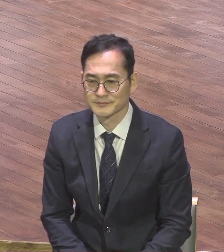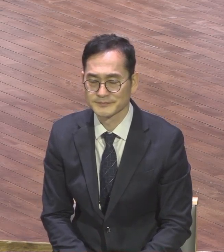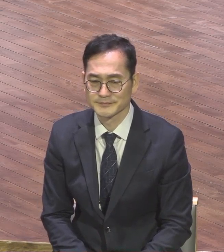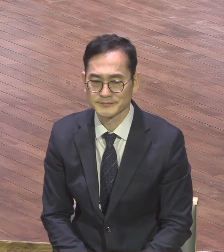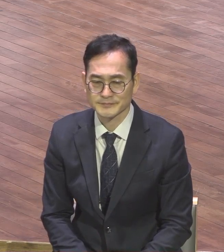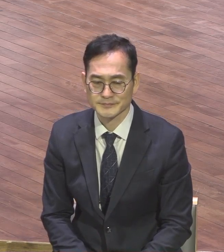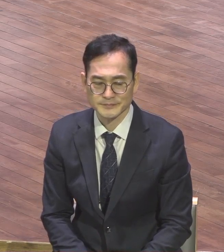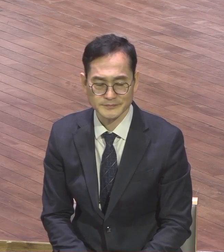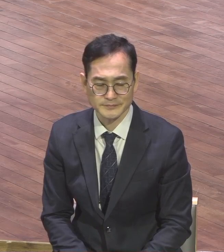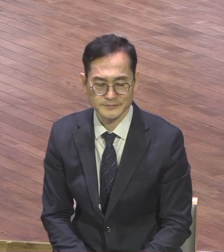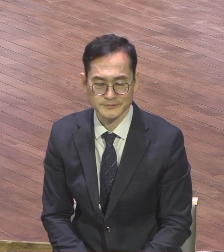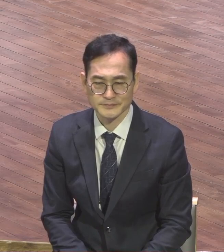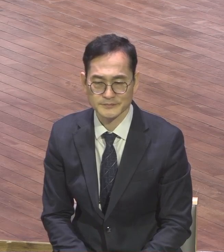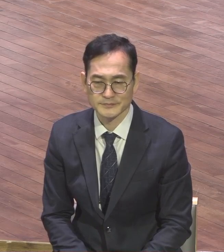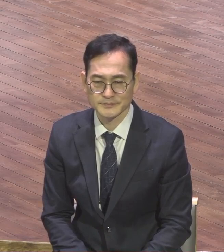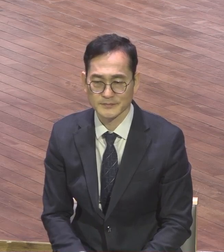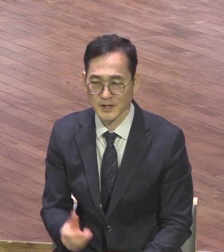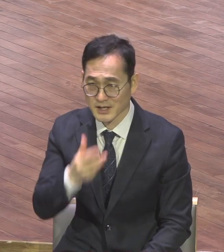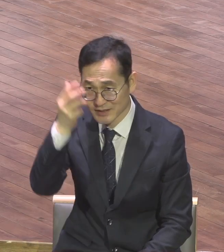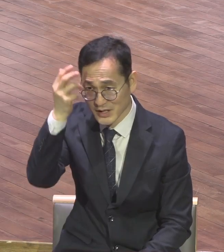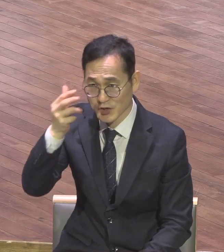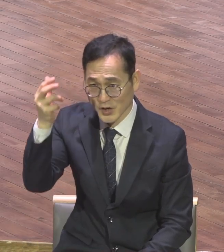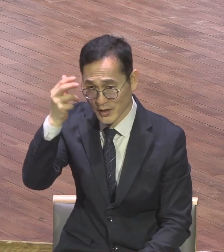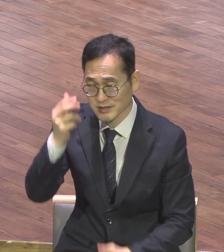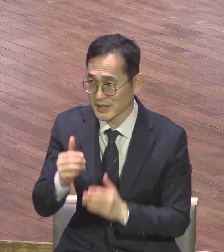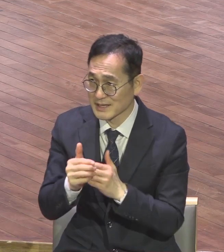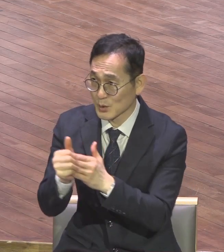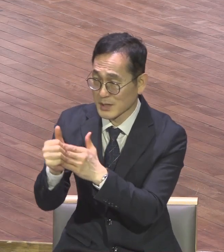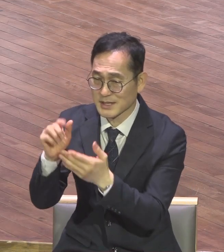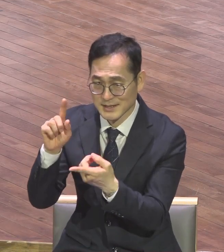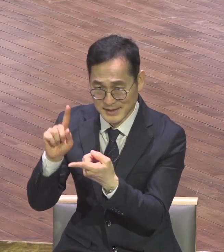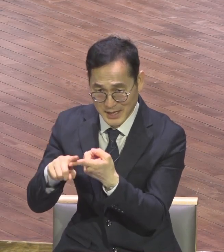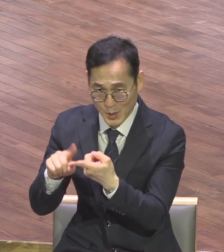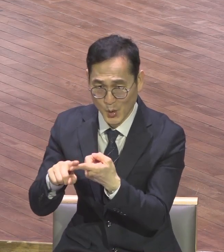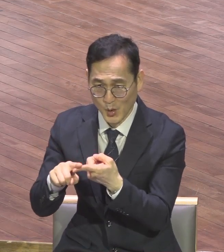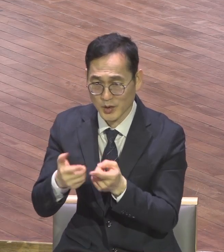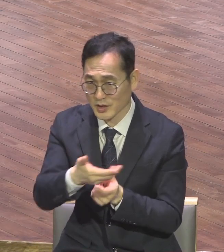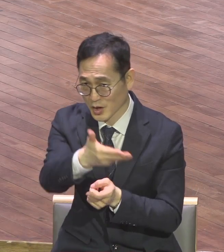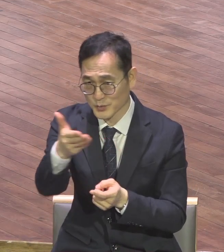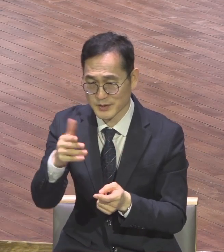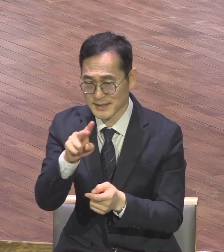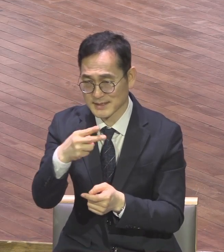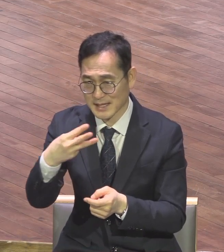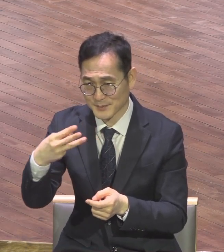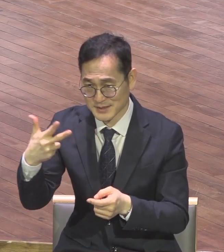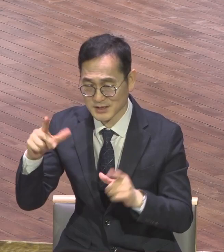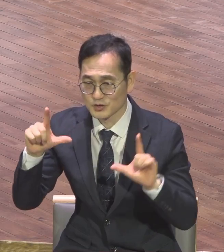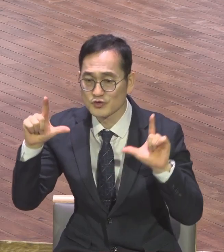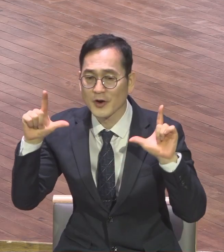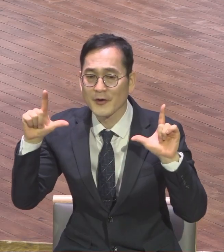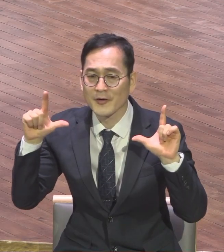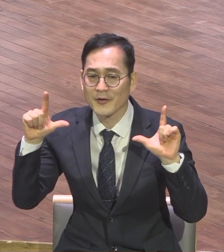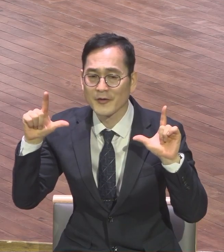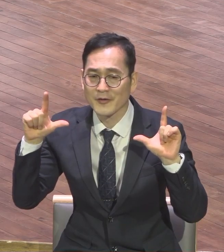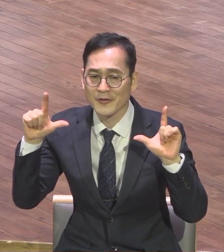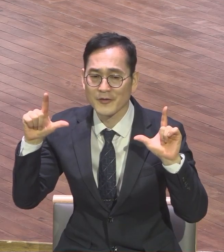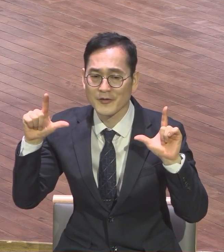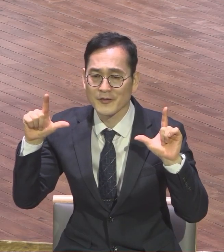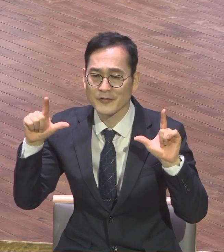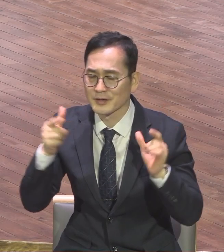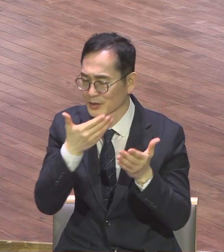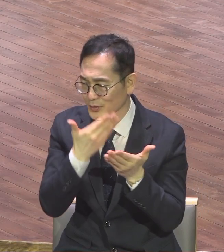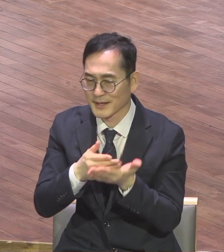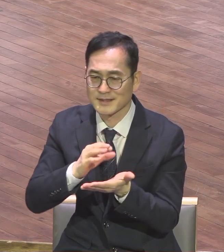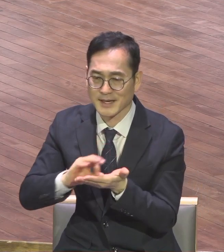모든 성도들은 주의 성령께서 이끄시는 237 성경의 주역으로 모두 다 한 사람도 빠짐없이 다